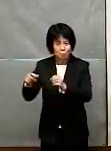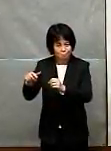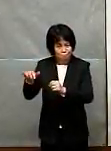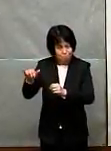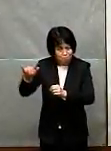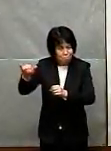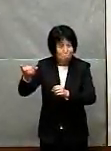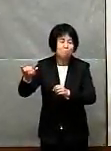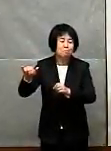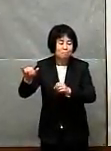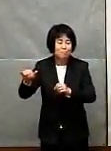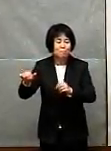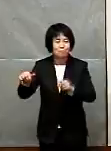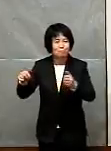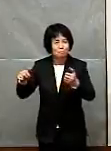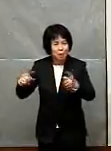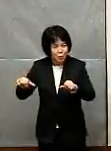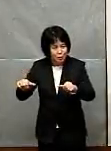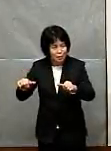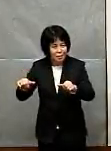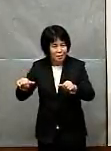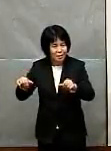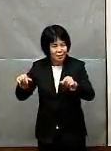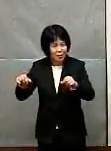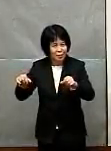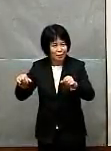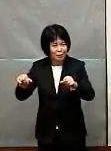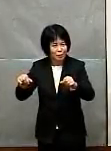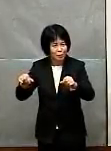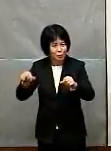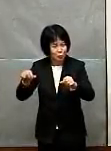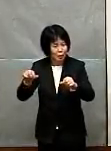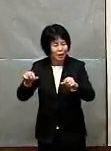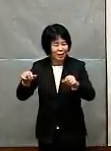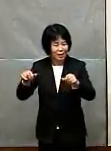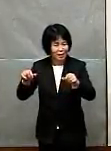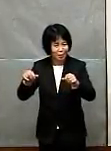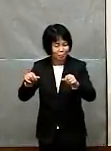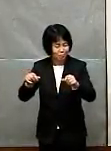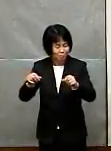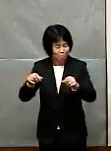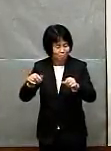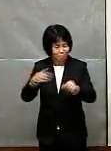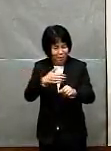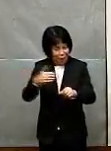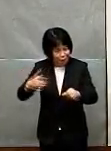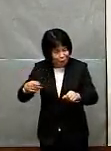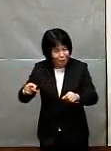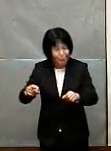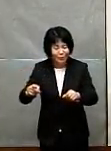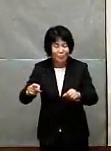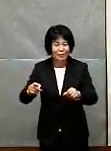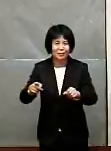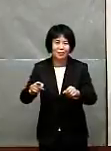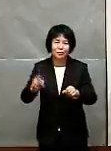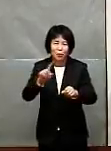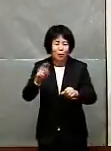のようなビジョンをお持ちなのかということについて教えていただけますでしょうか。 ビジョンですか。大変それ